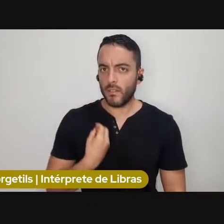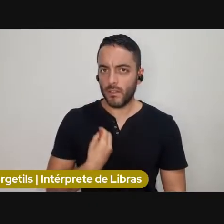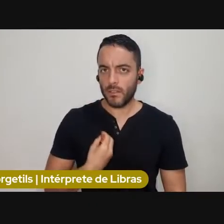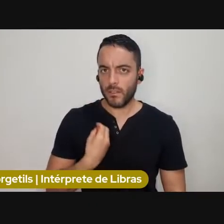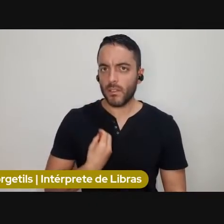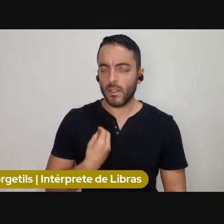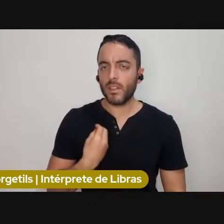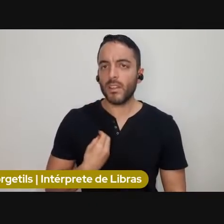começaram a surgir